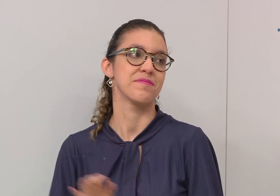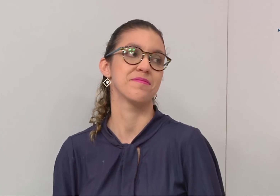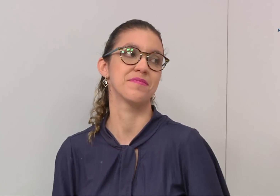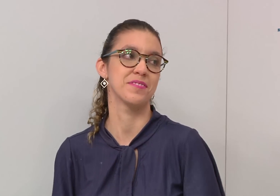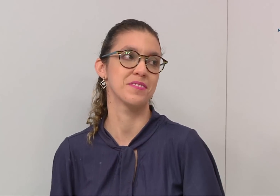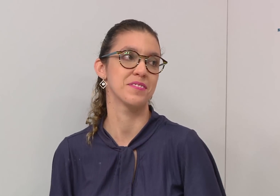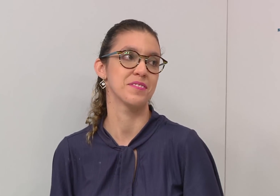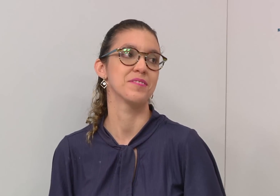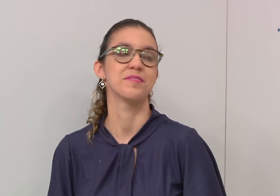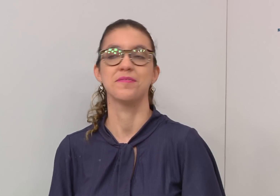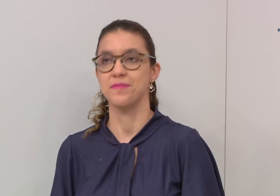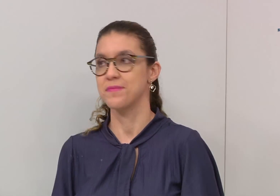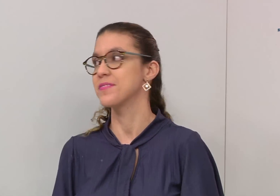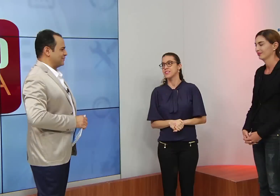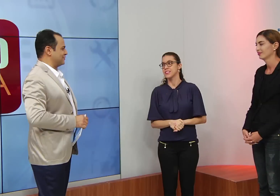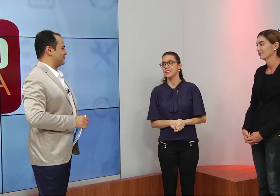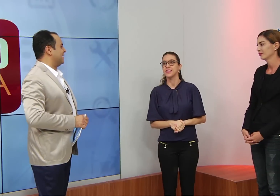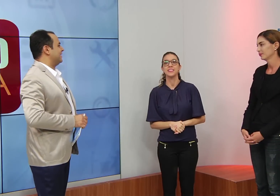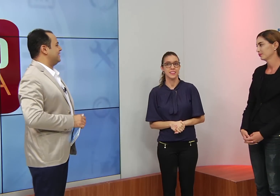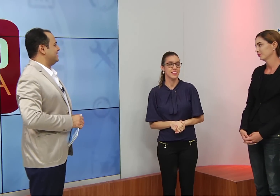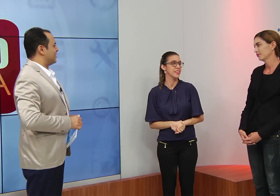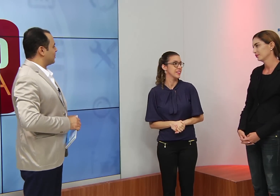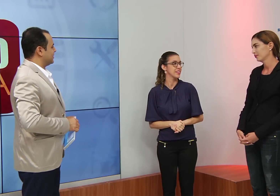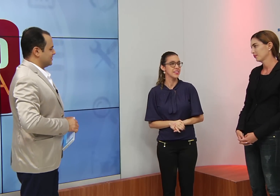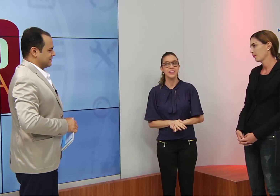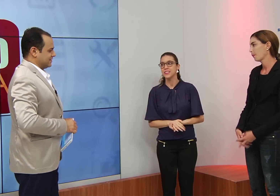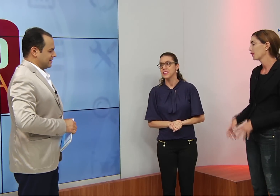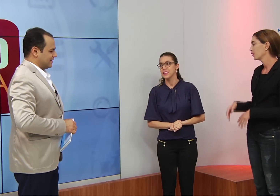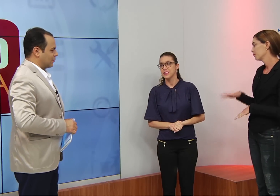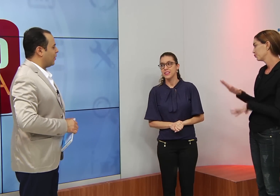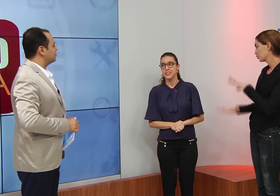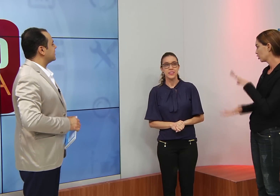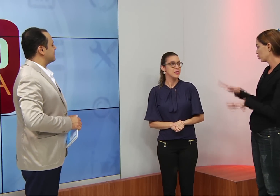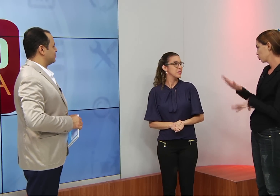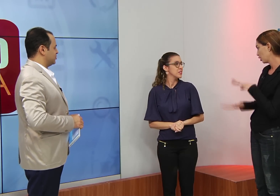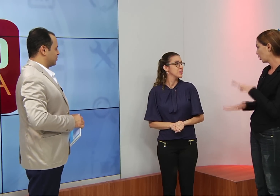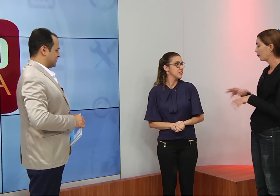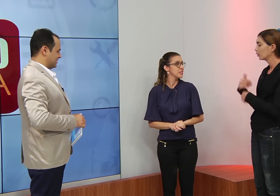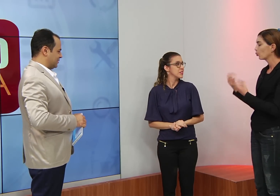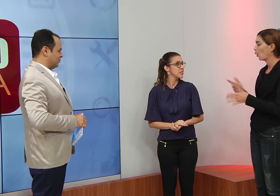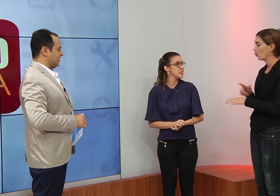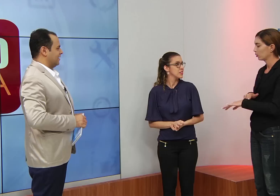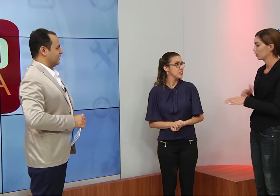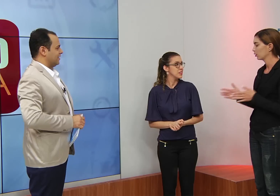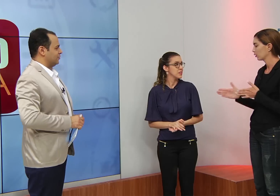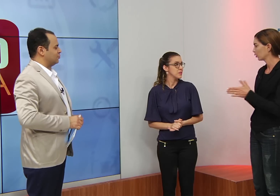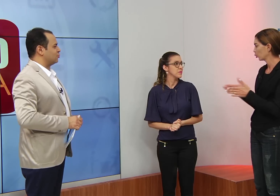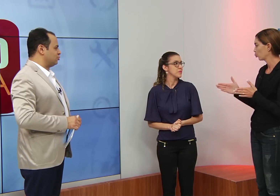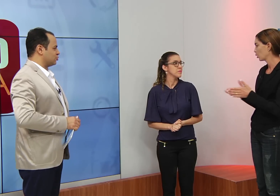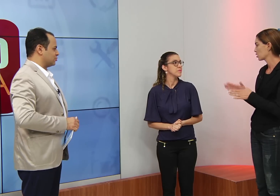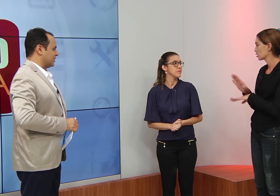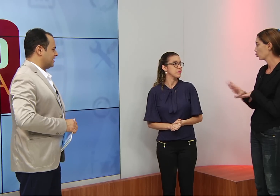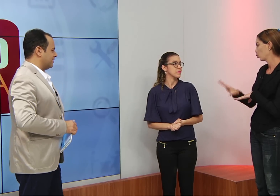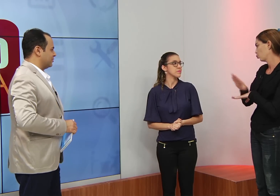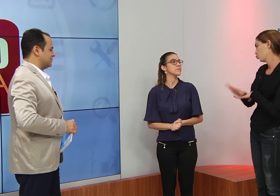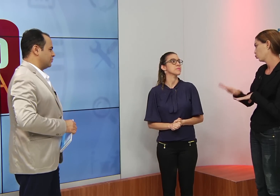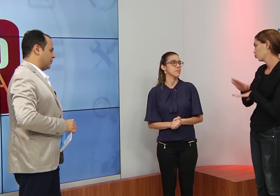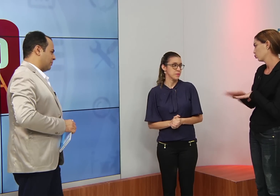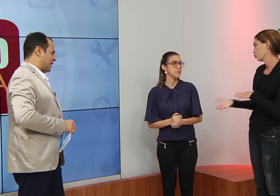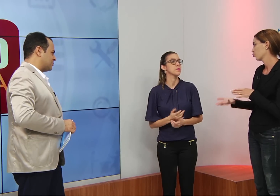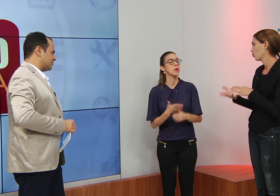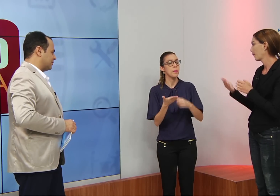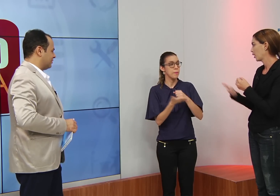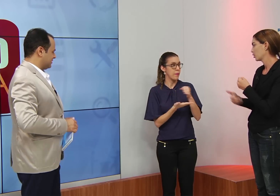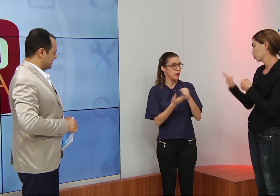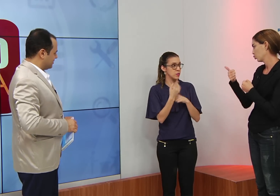mais ouvintes lá para fazer o curso. Perfeito, perfeito. E geralmente, assim, qual o tempo de duração do curso, né? Por exemplo,